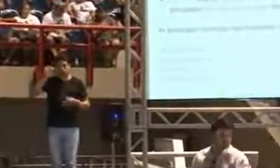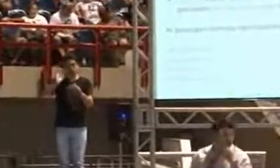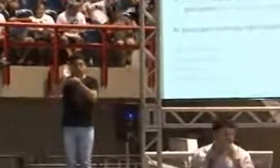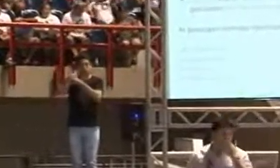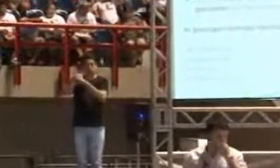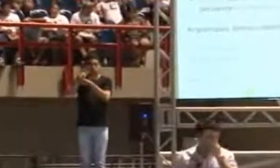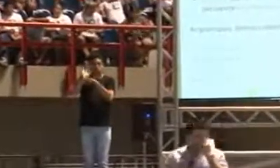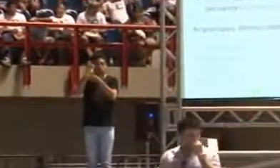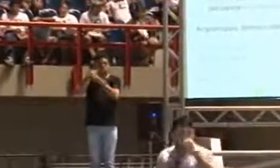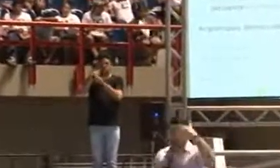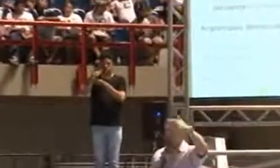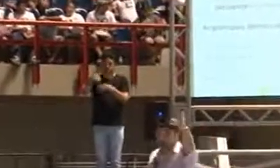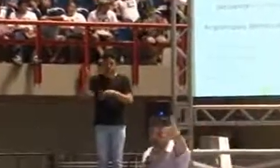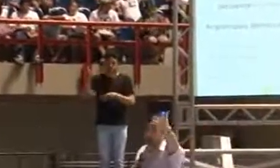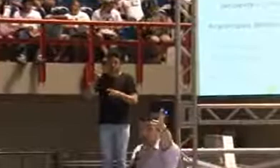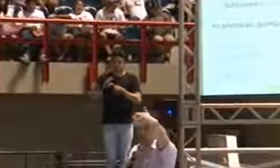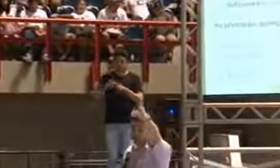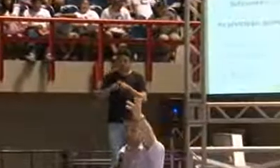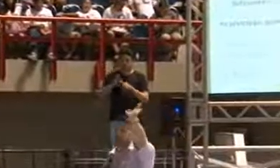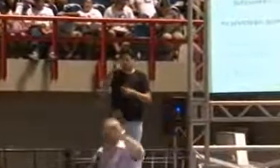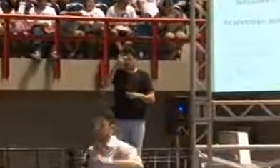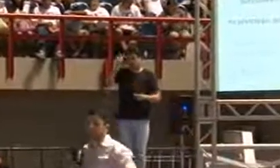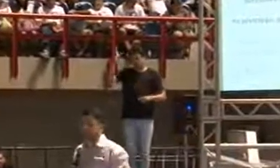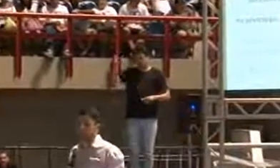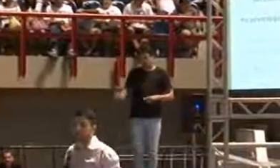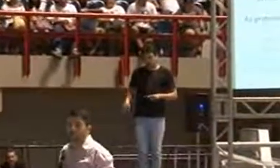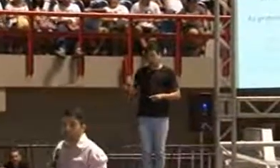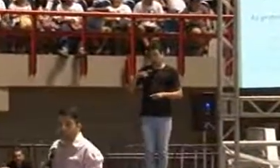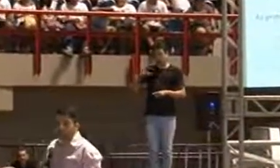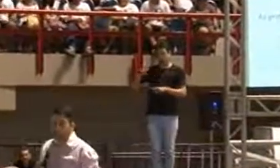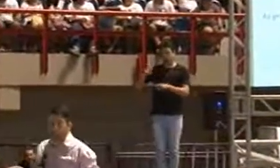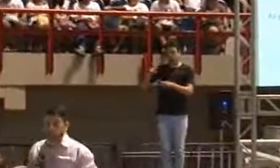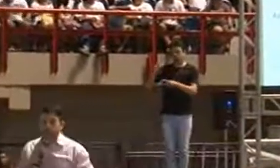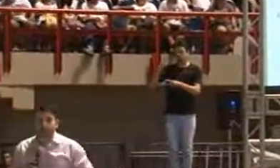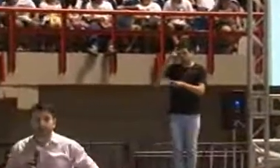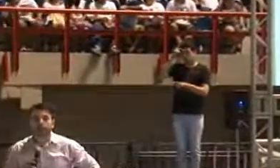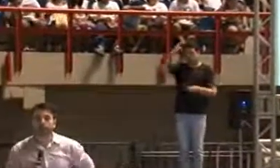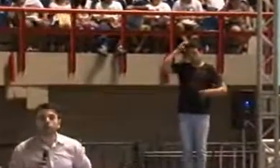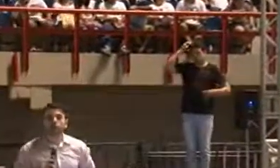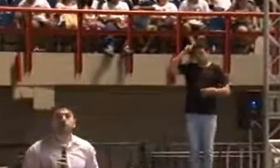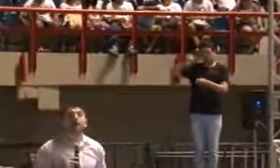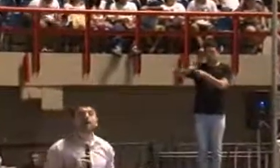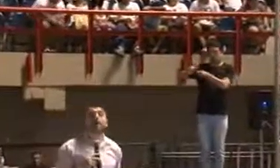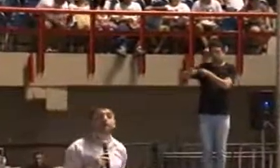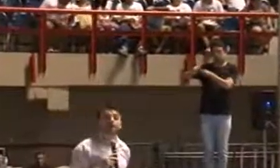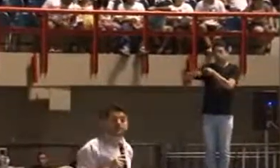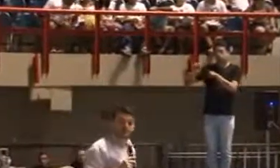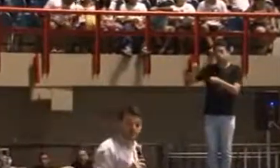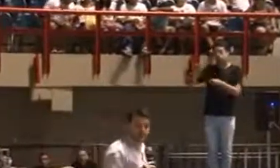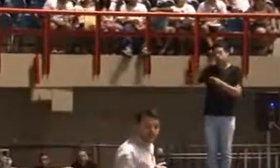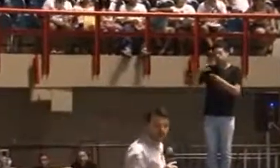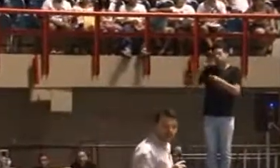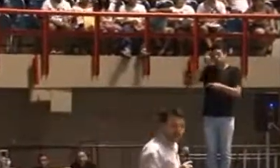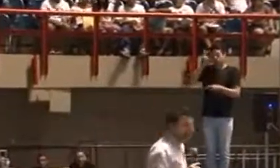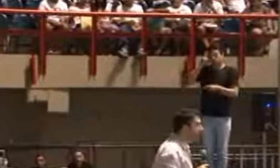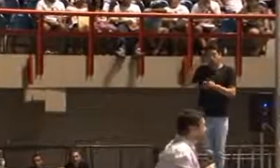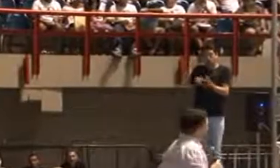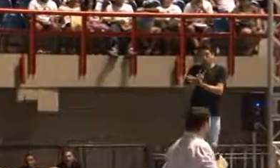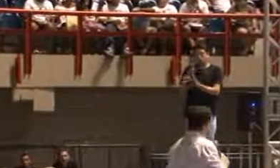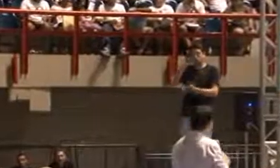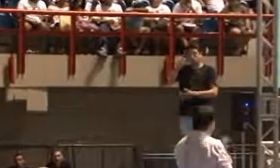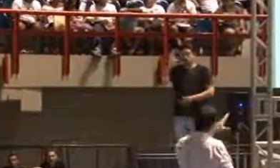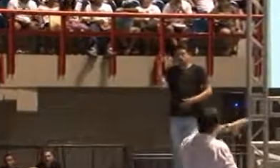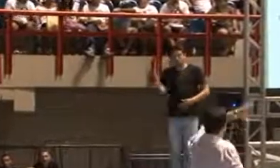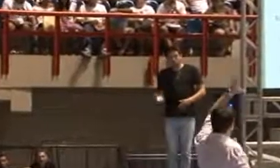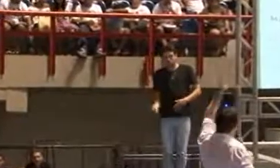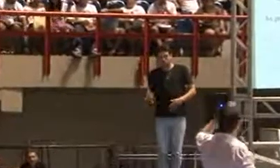parte. Mas alguém um dia teve relação sexual com o macaco. Isso é muito comum na África. A África é